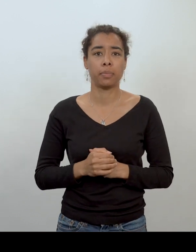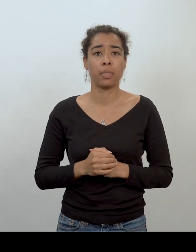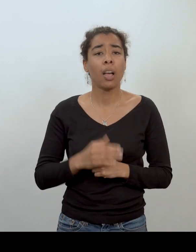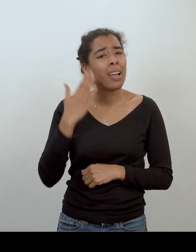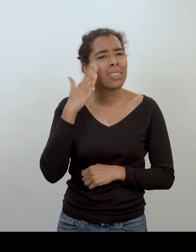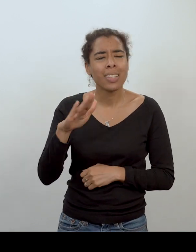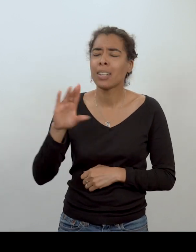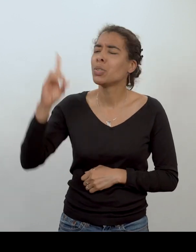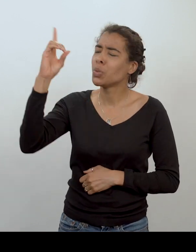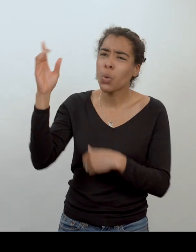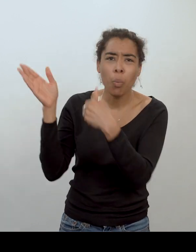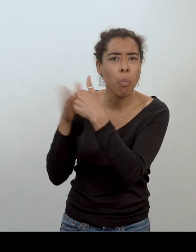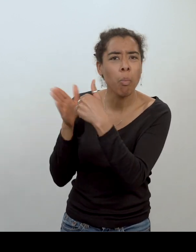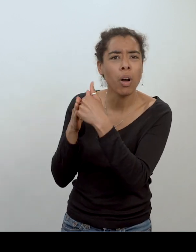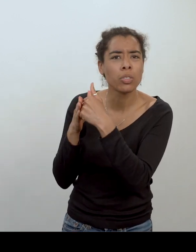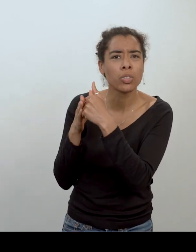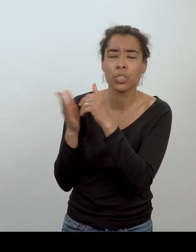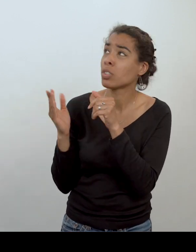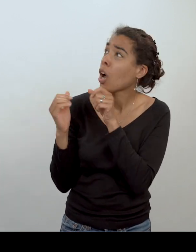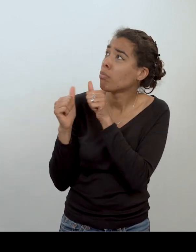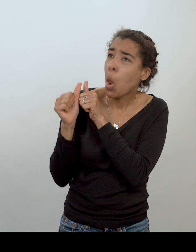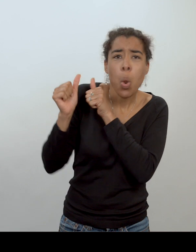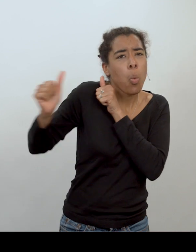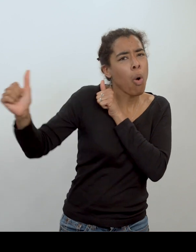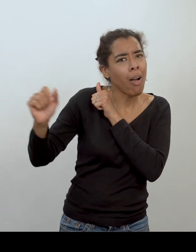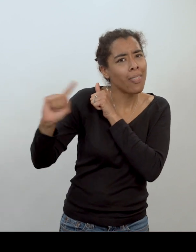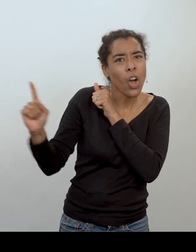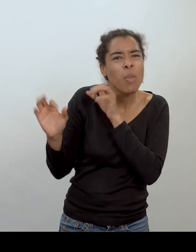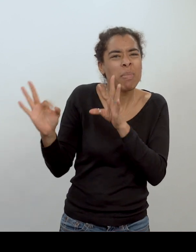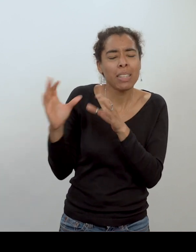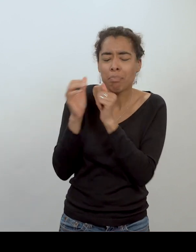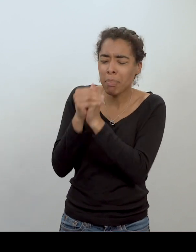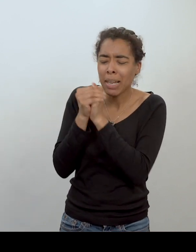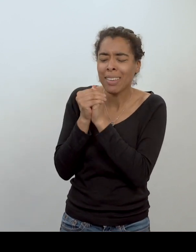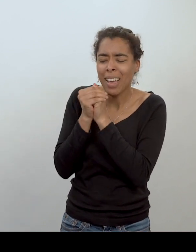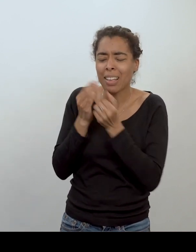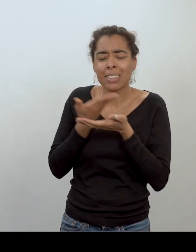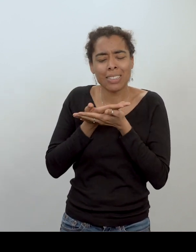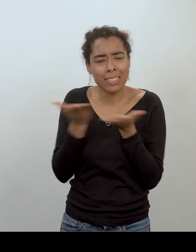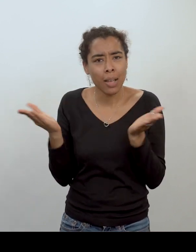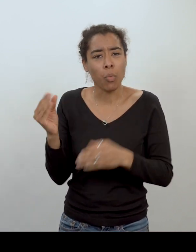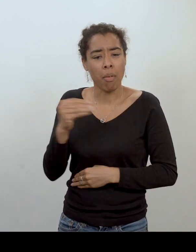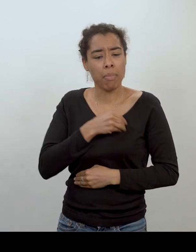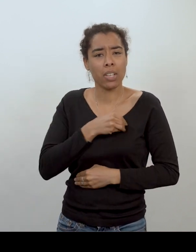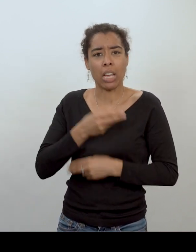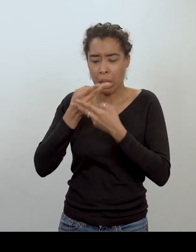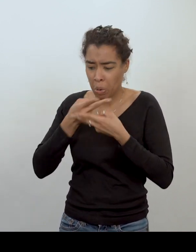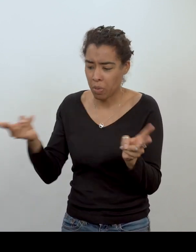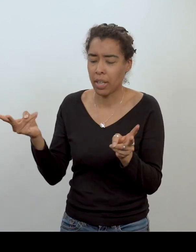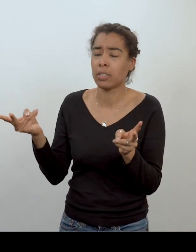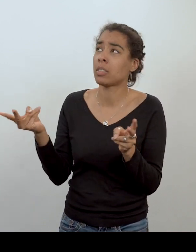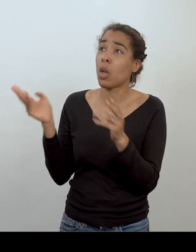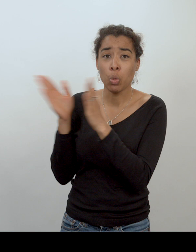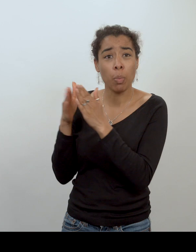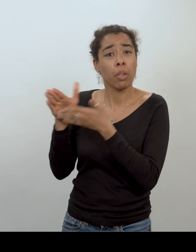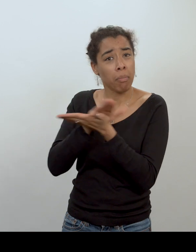particulièrement. Sache que Dieu n'est pas loin, il est à une distance d'une prière sincère où tu confesses tes péchés